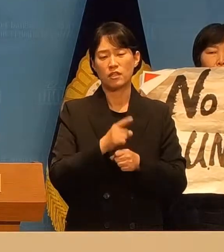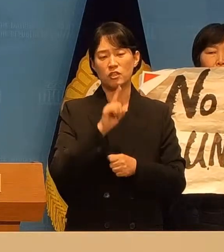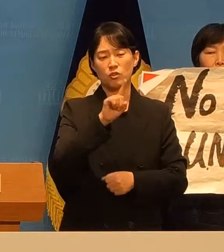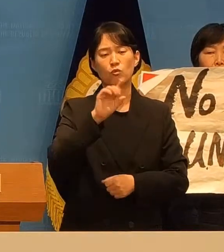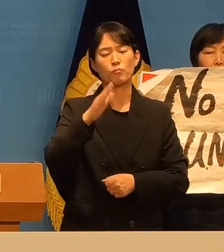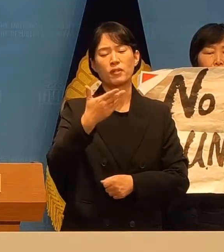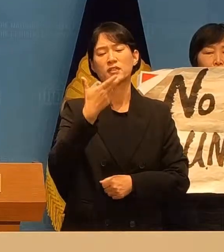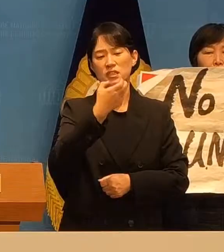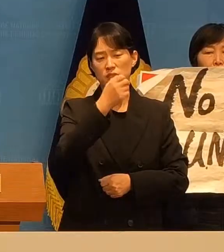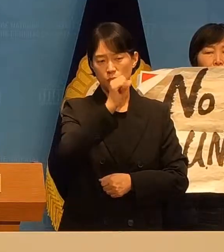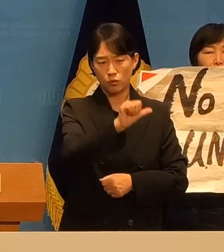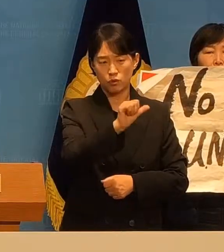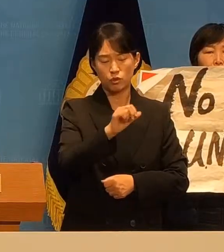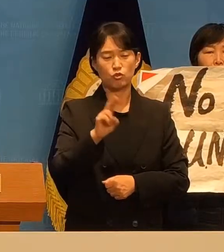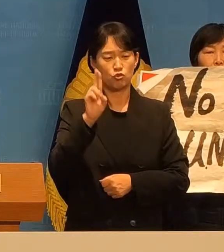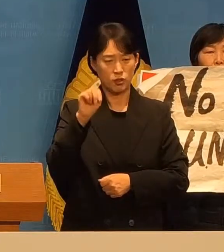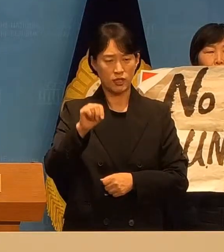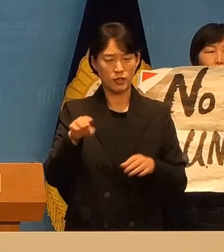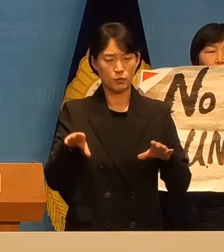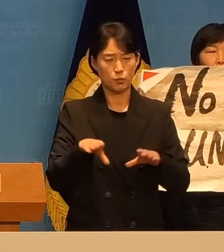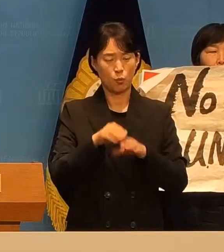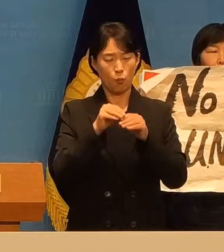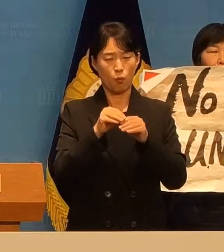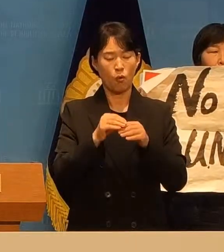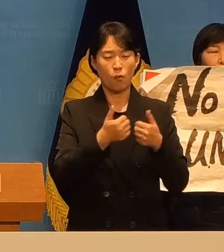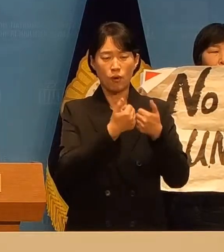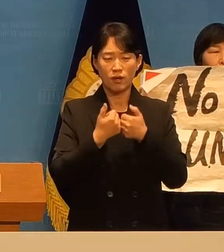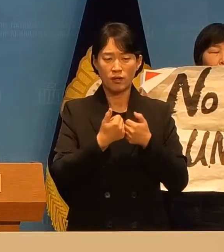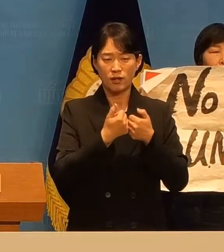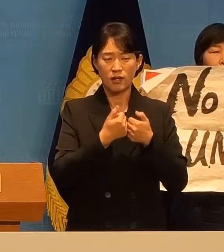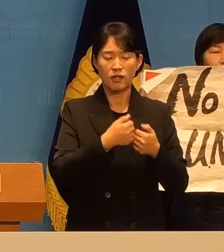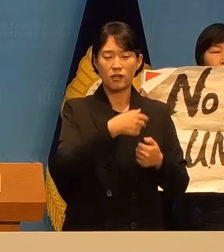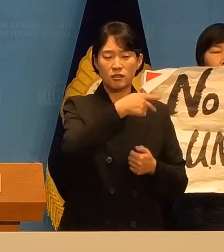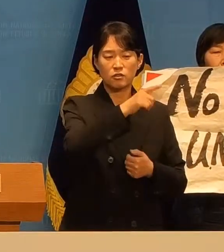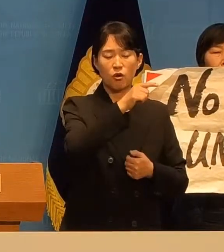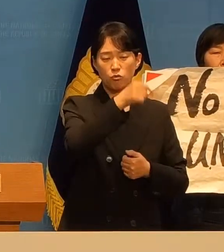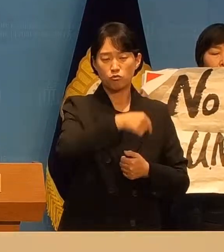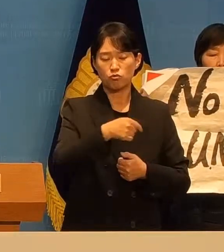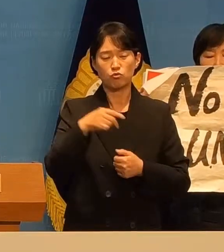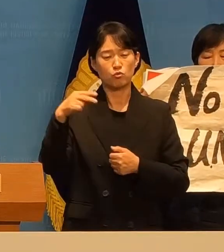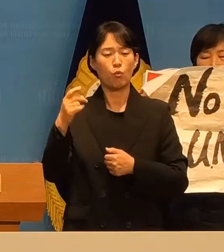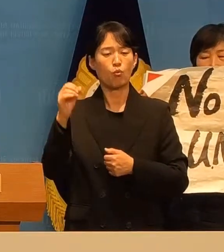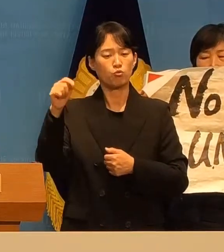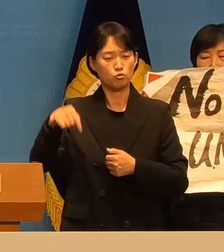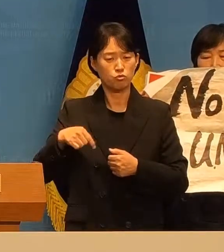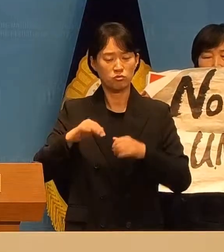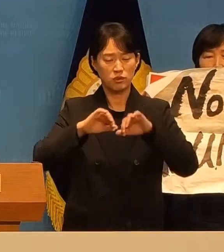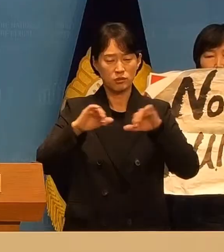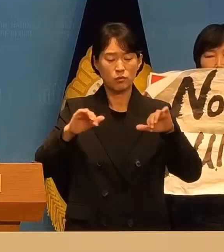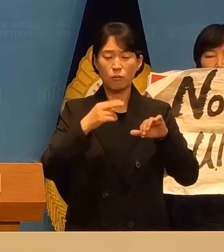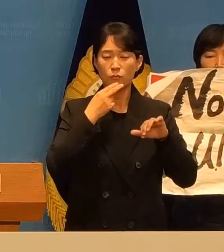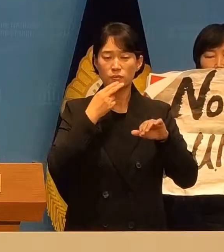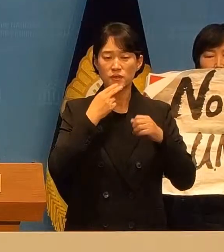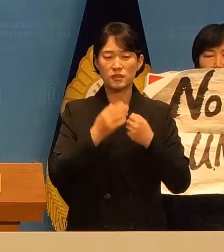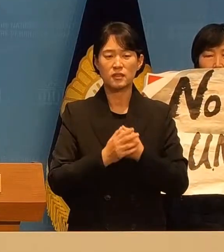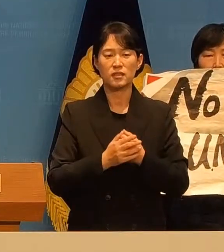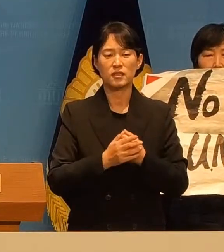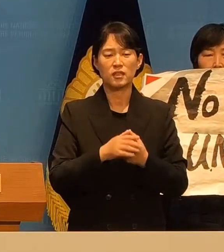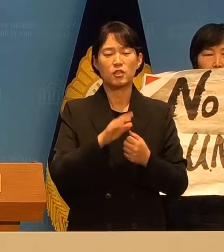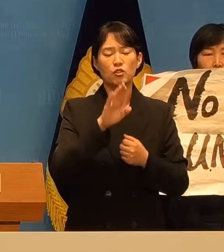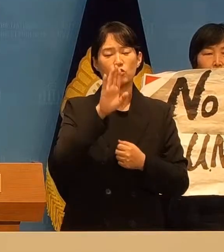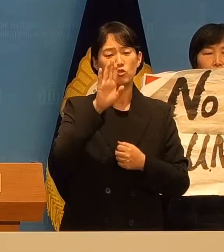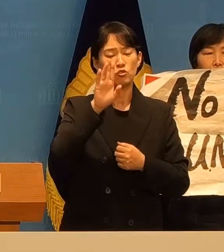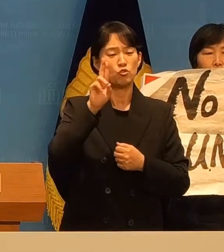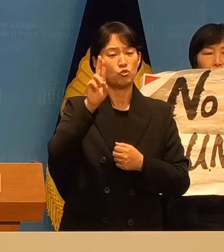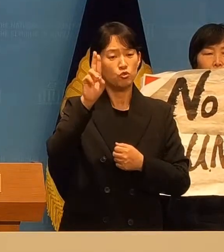1975년 유엔 총회가 서구 동구 할 것 없이 UNC는 유엔이 아니기